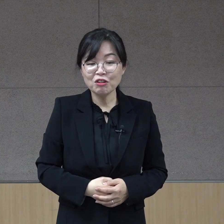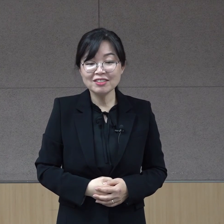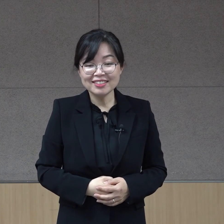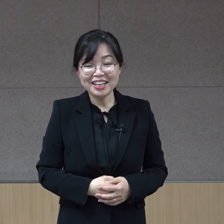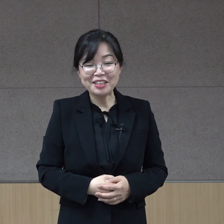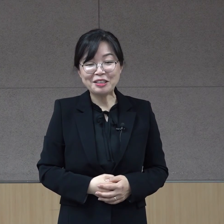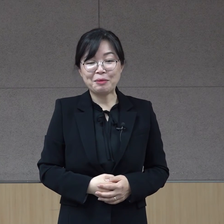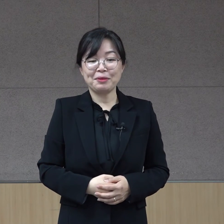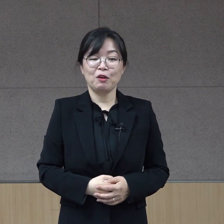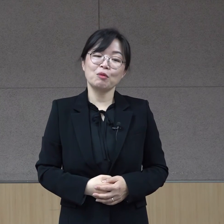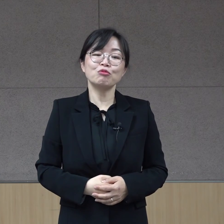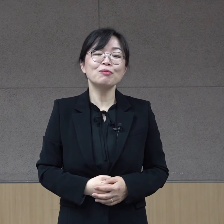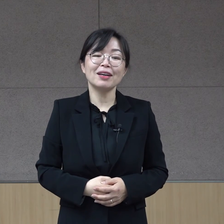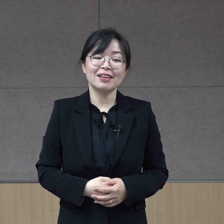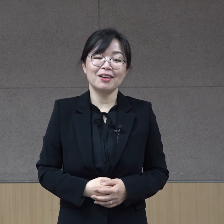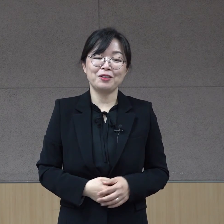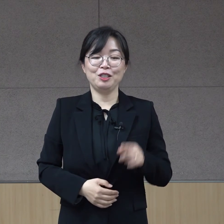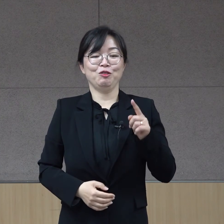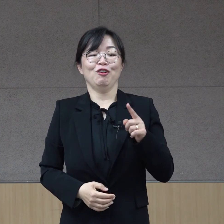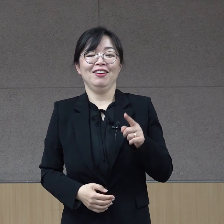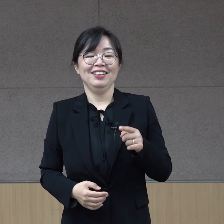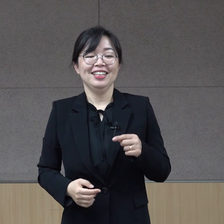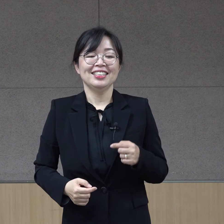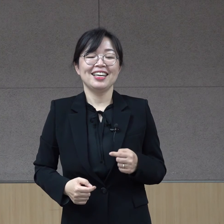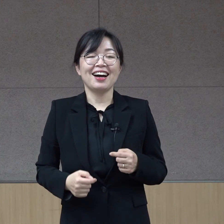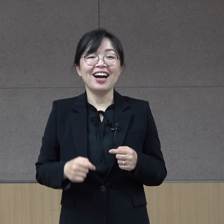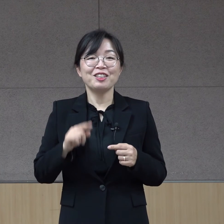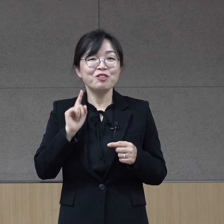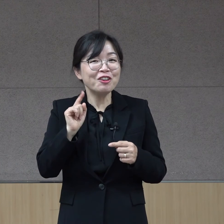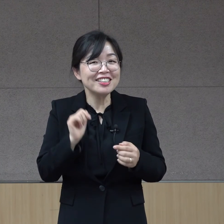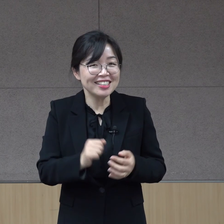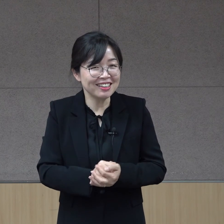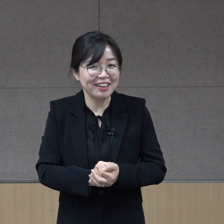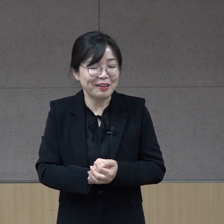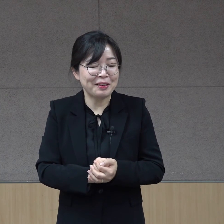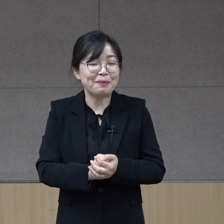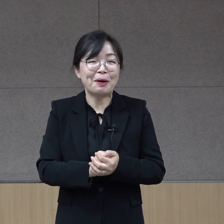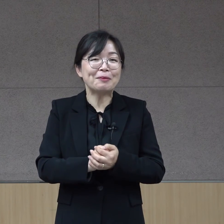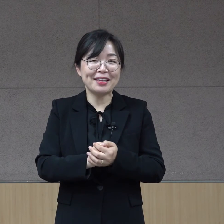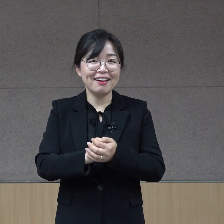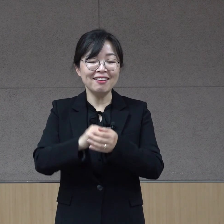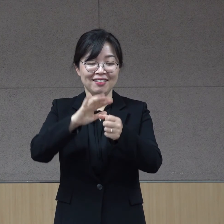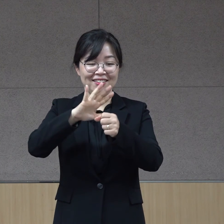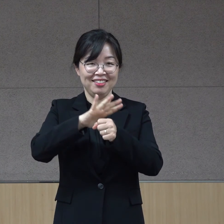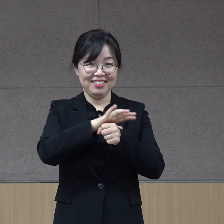이수어는 땡땡땡입니다. 이게 무슨 말일까요? 이수어. 제가 수어를 쓸 거예요. 한번 봐보세요.